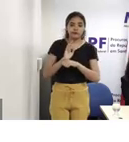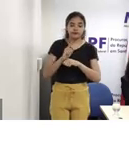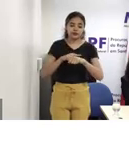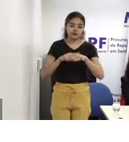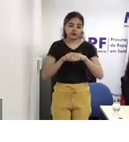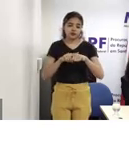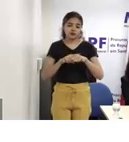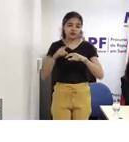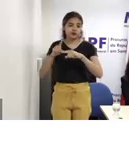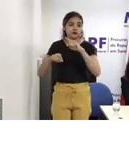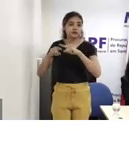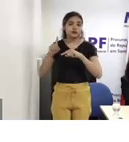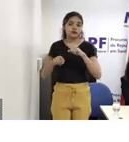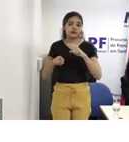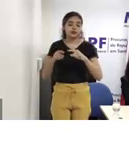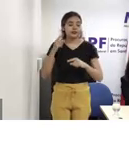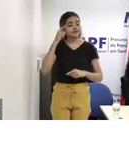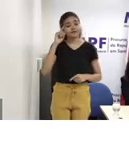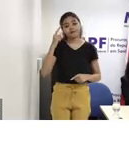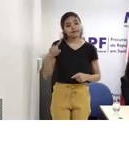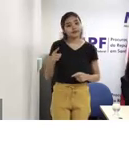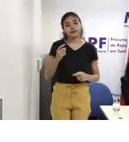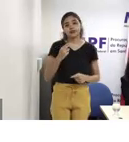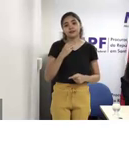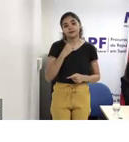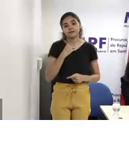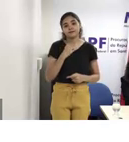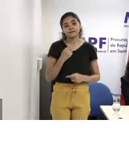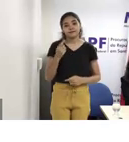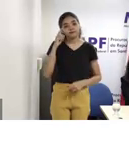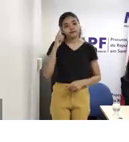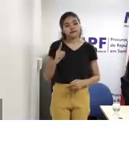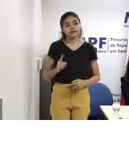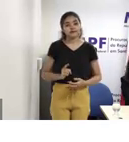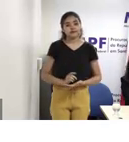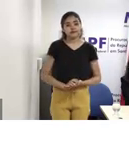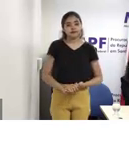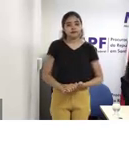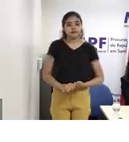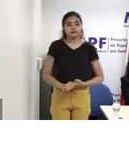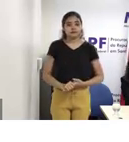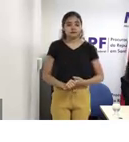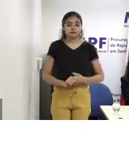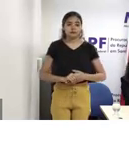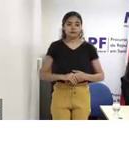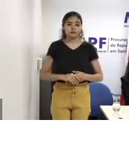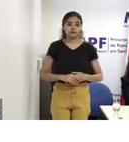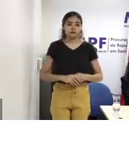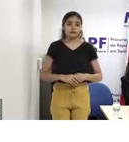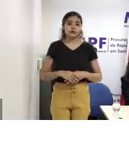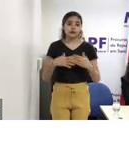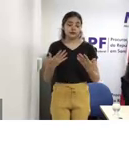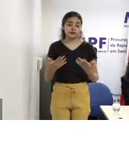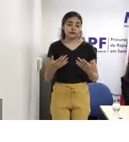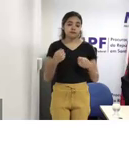conteúdo sexual que isso não pode Jamais ela tem que ter consciência que isso aconteceu ela foi